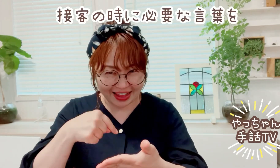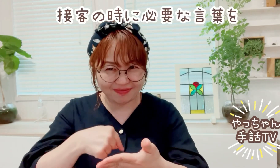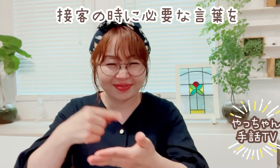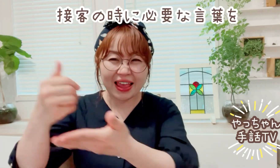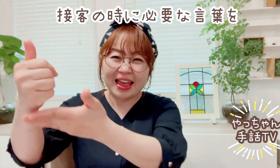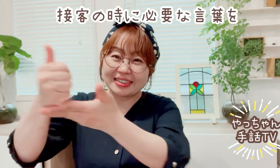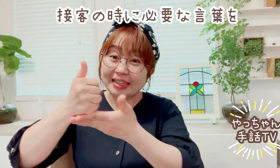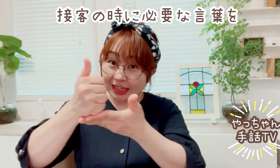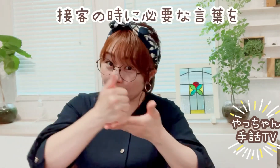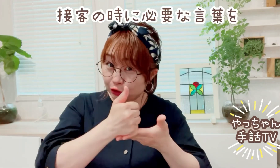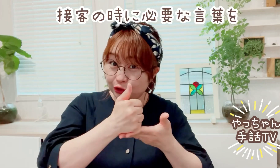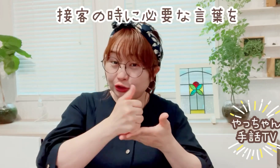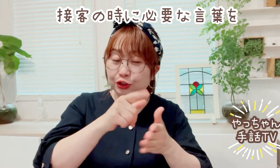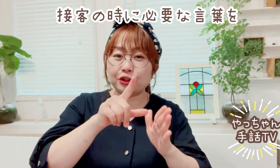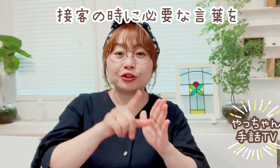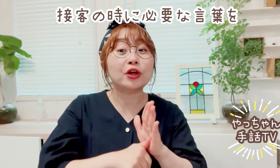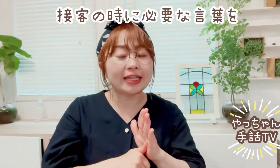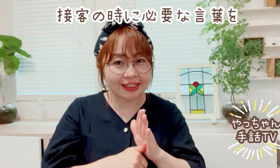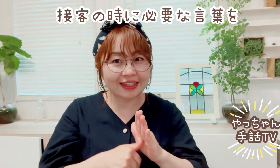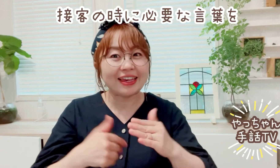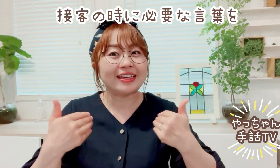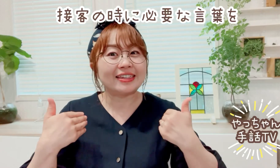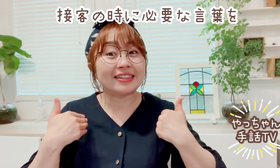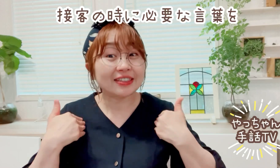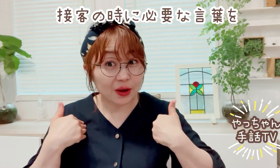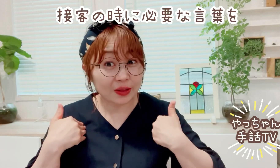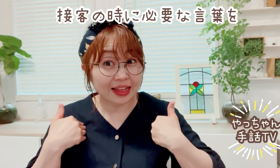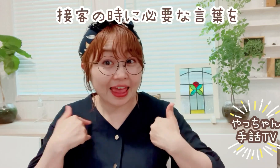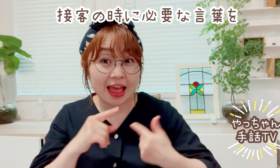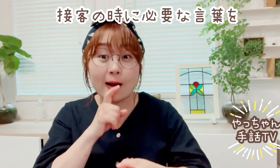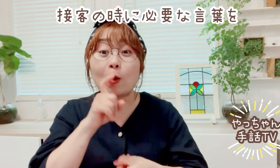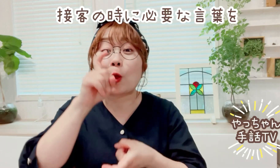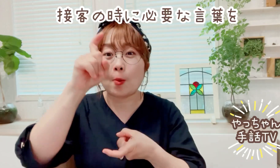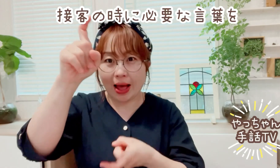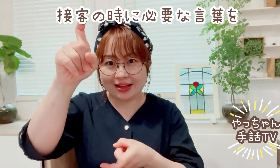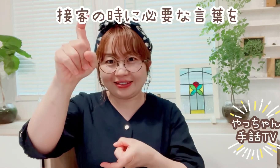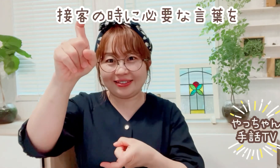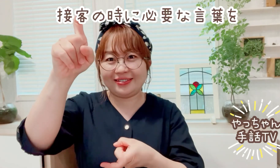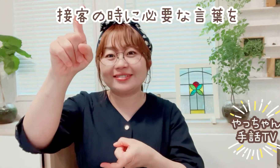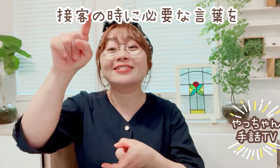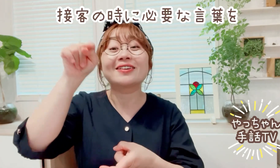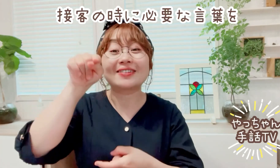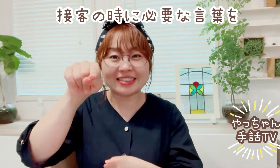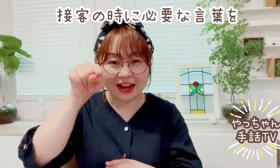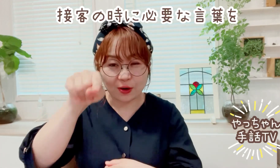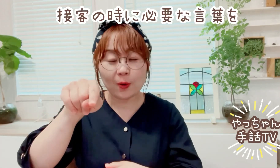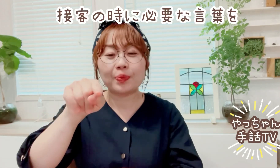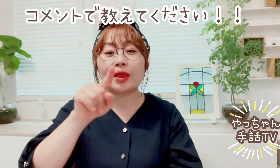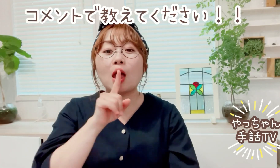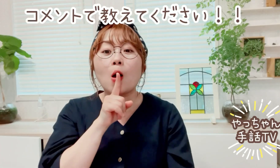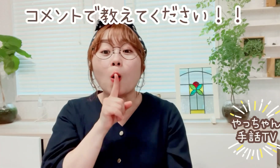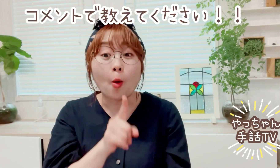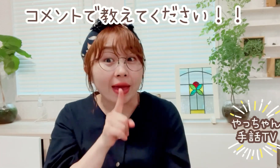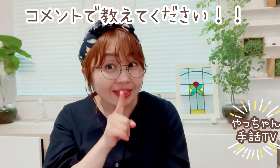で接客の時に必要なね言葉、こちらをコメント